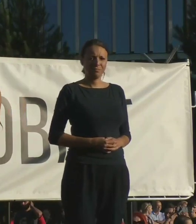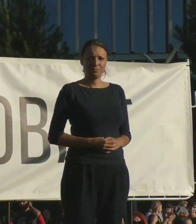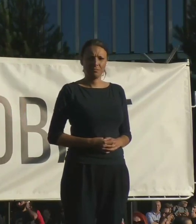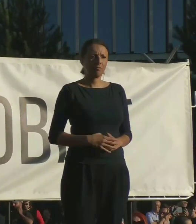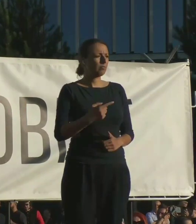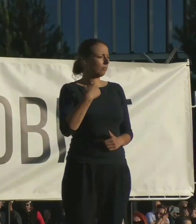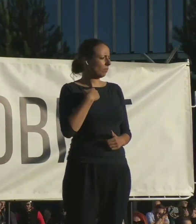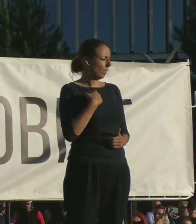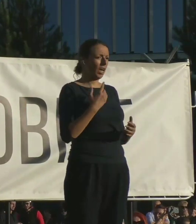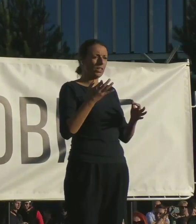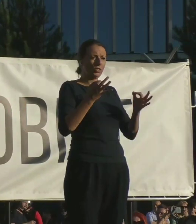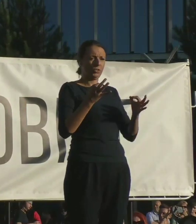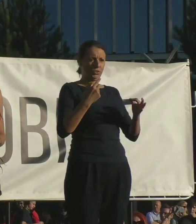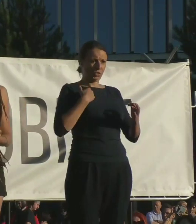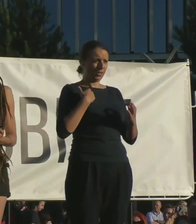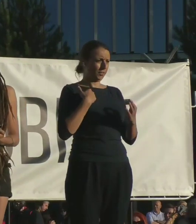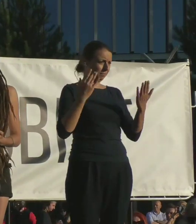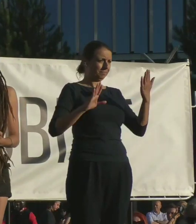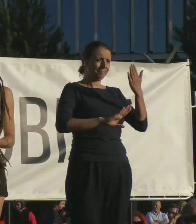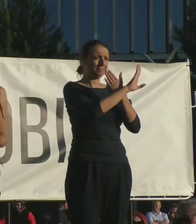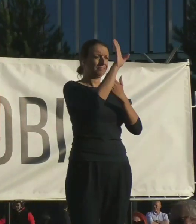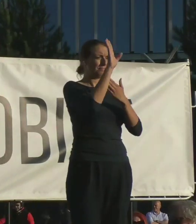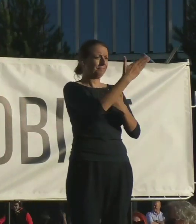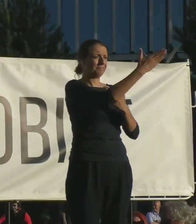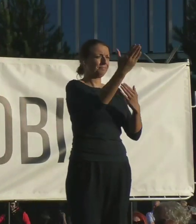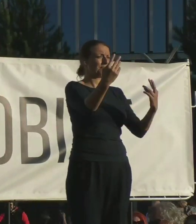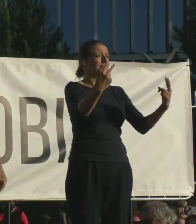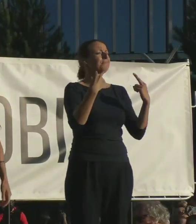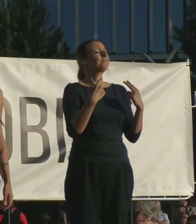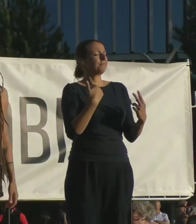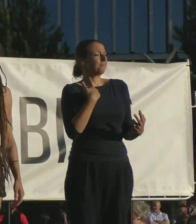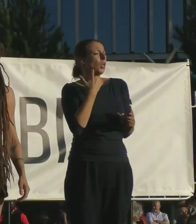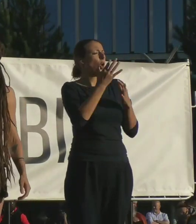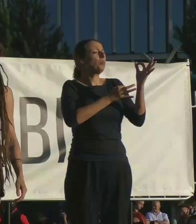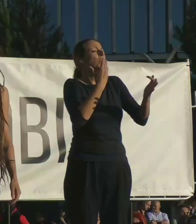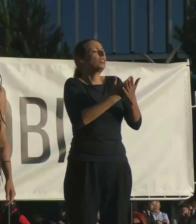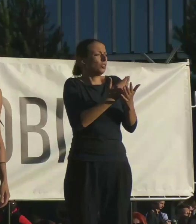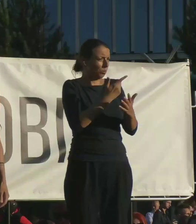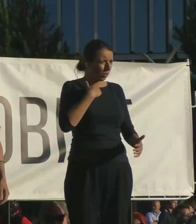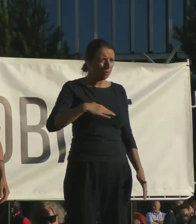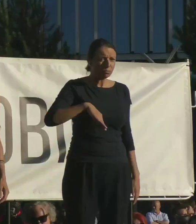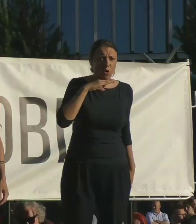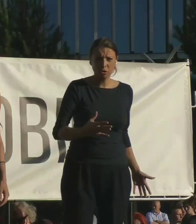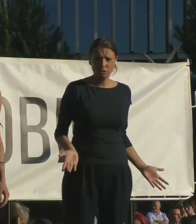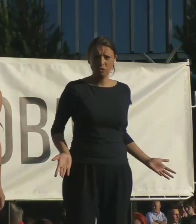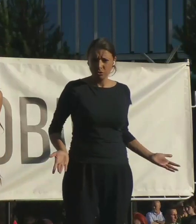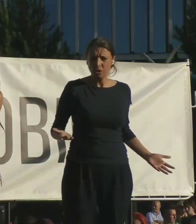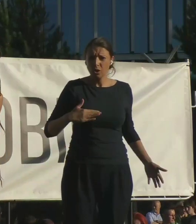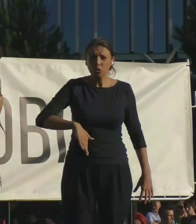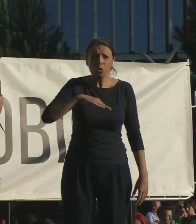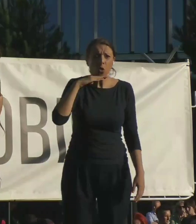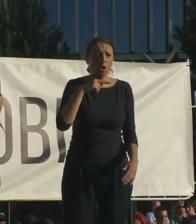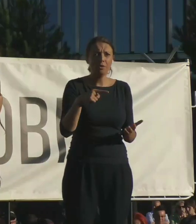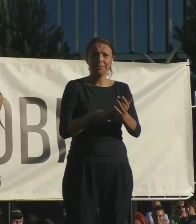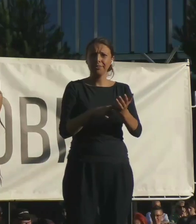Stoję tu dzisiaj przed wami i o tym mówię, dlatego że mam dość, wiecie, mam dość tej wszechobecnej